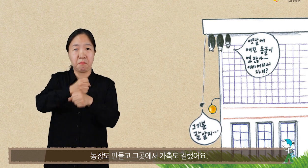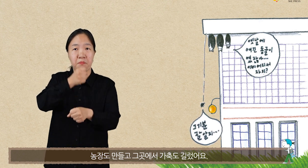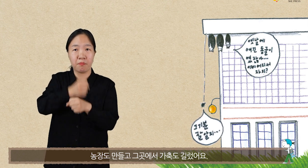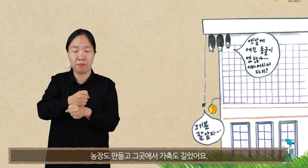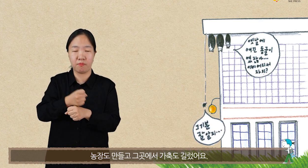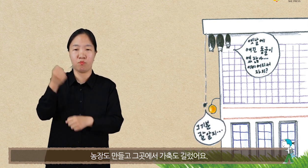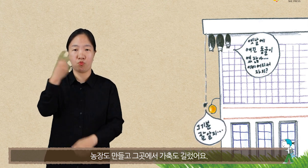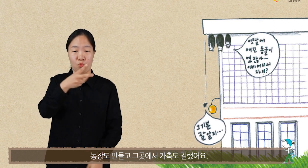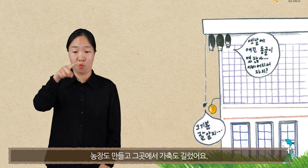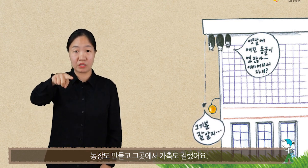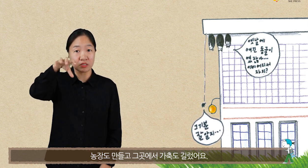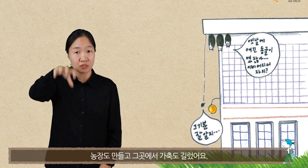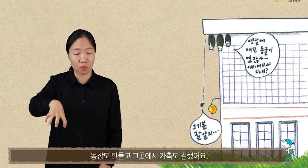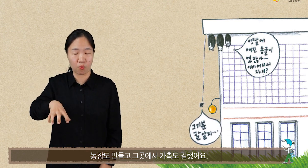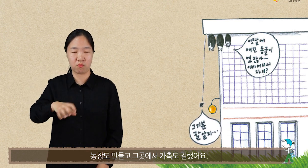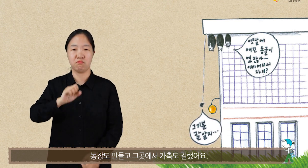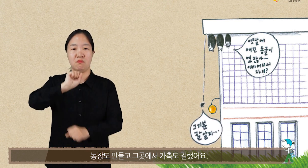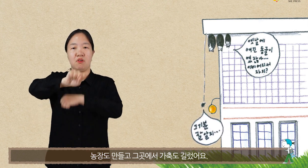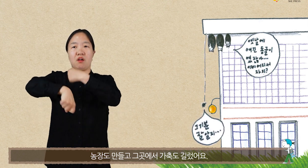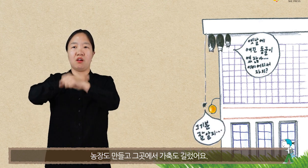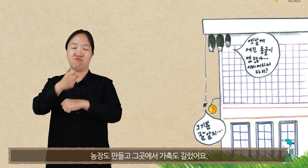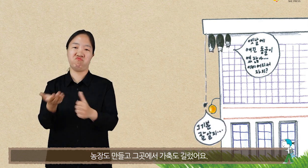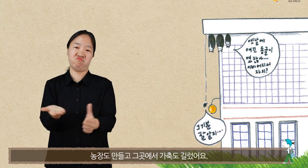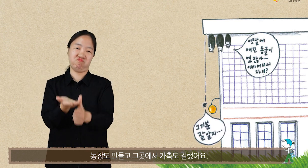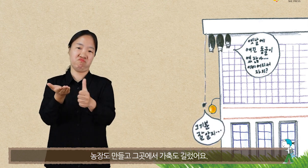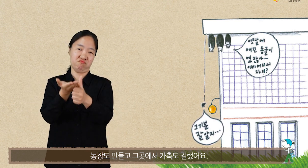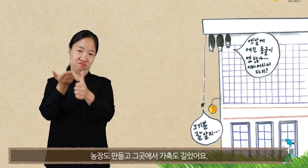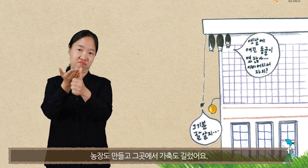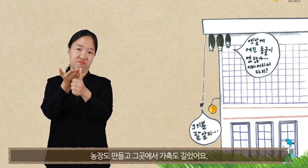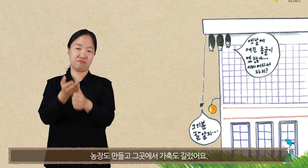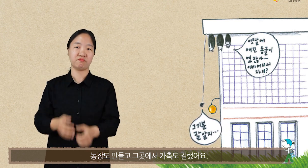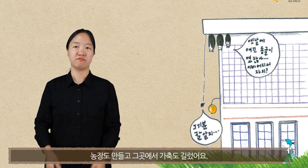농장도 만들고 그곳에서 가축도 길렀어요.